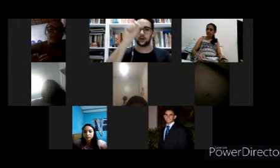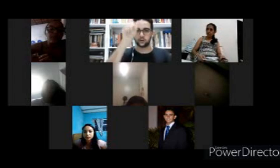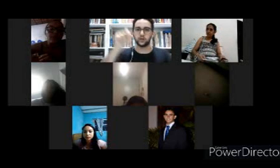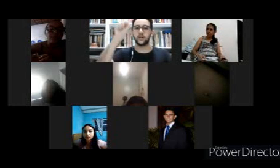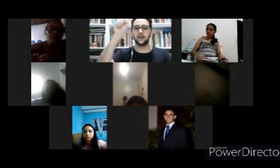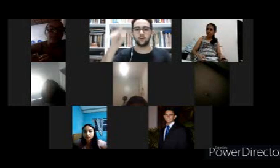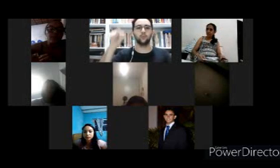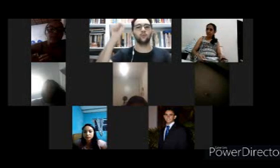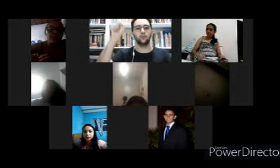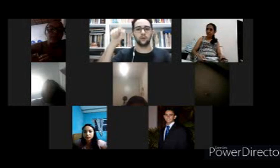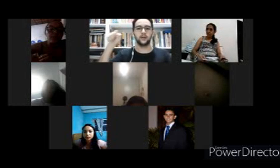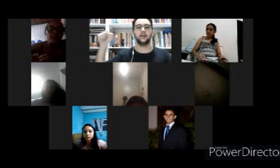alta